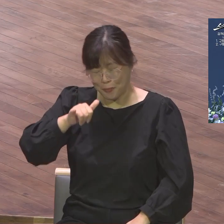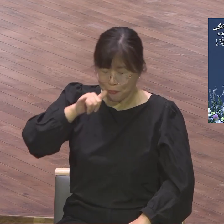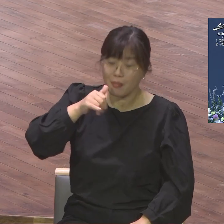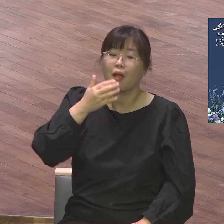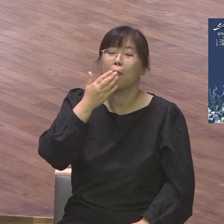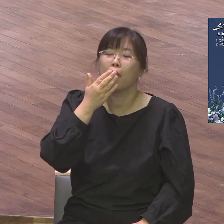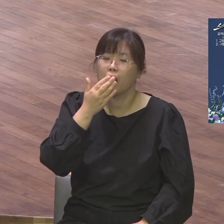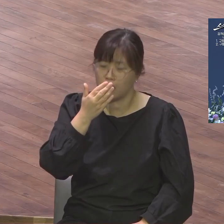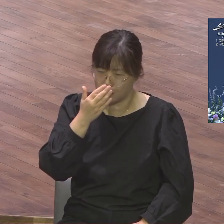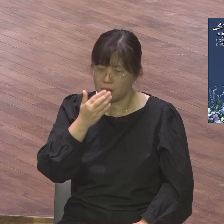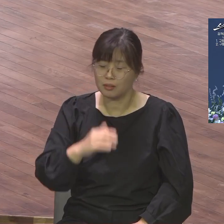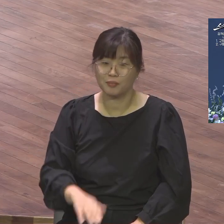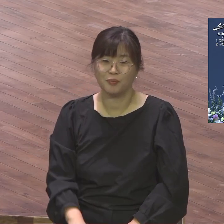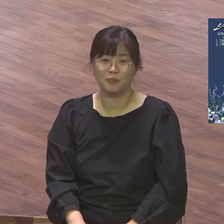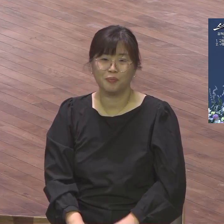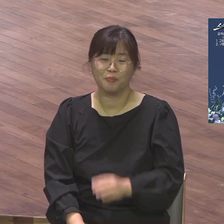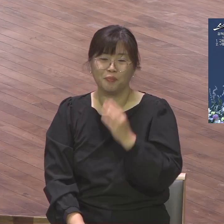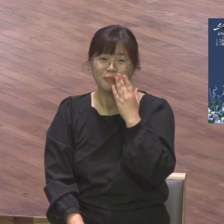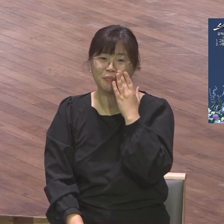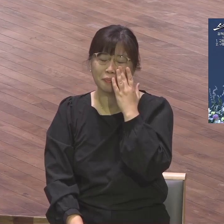이것을 쓴 이유를 밝히고 있어요.